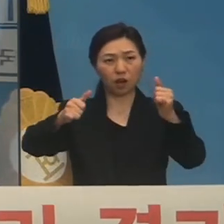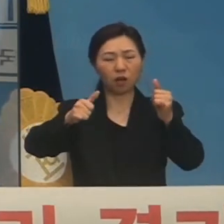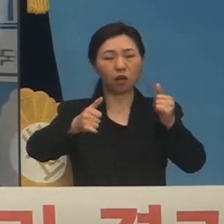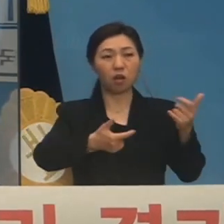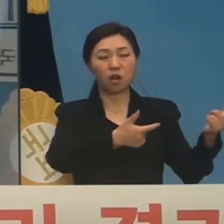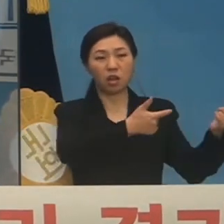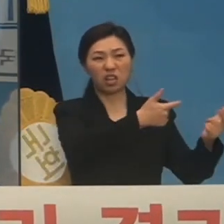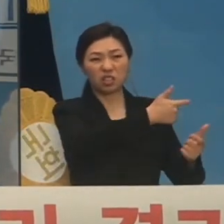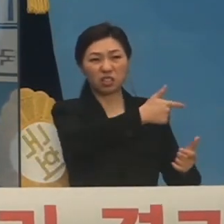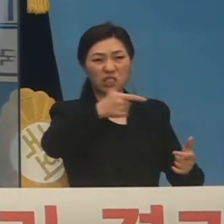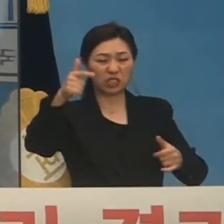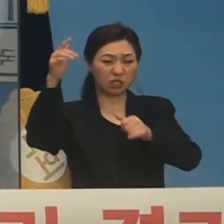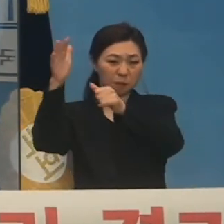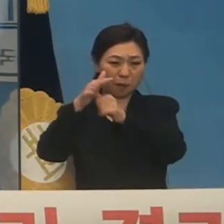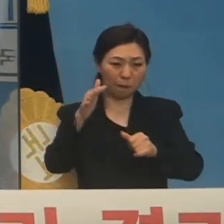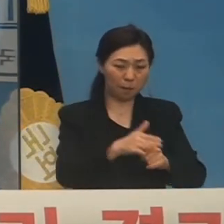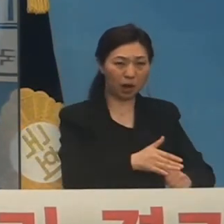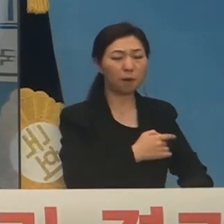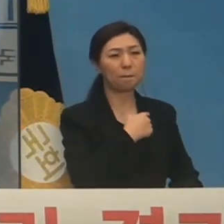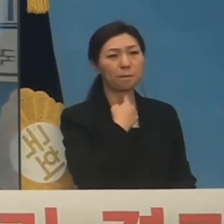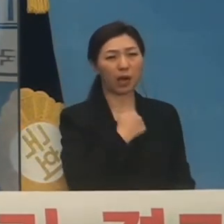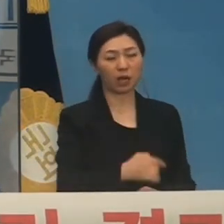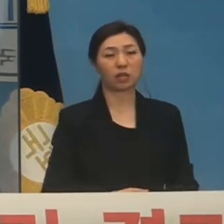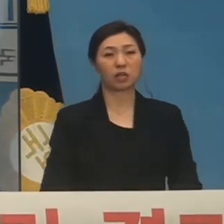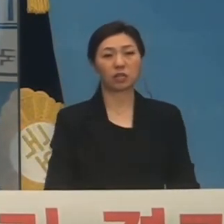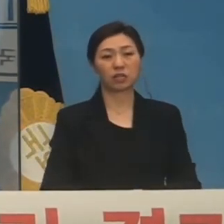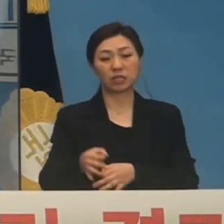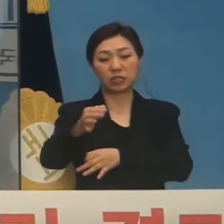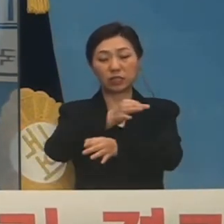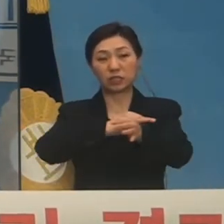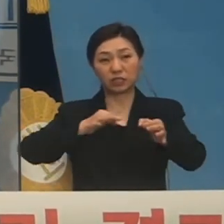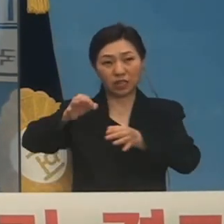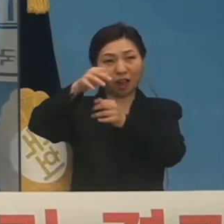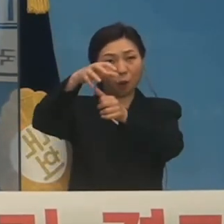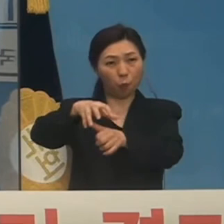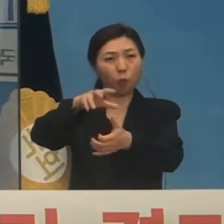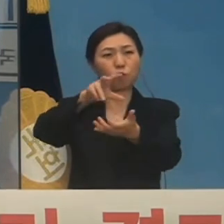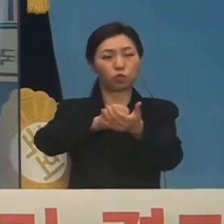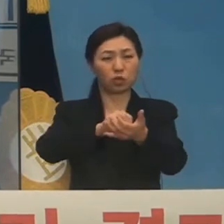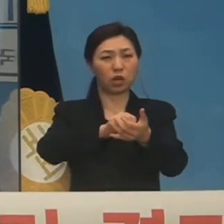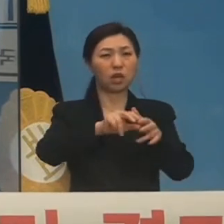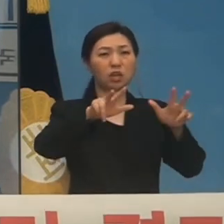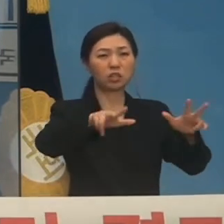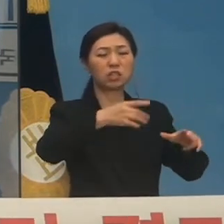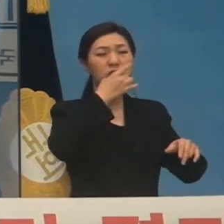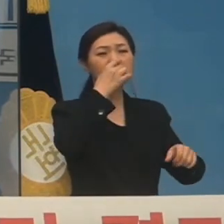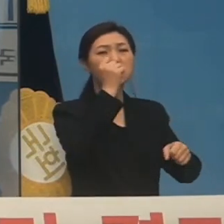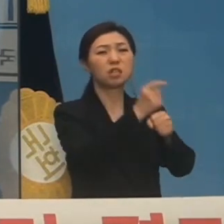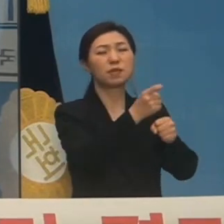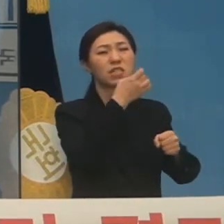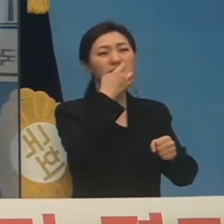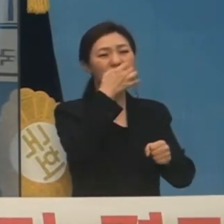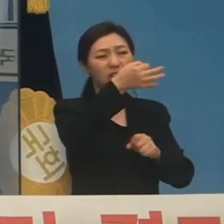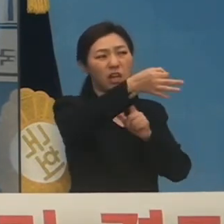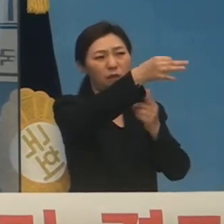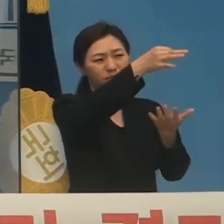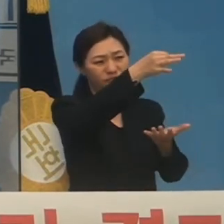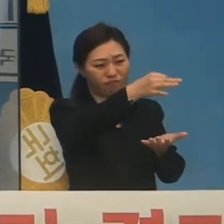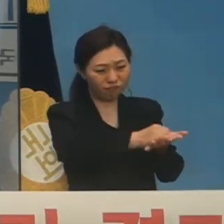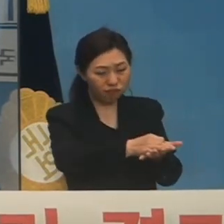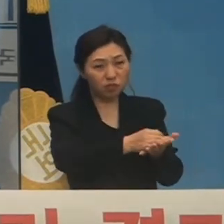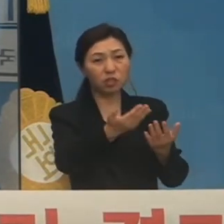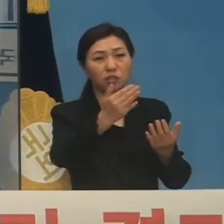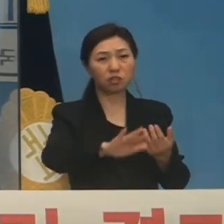유찰이라는 딱지를 받게 되었습니다. 시장 격리가 늦어 이미 쌀값이 많이 떨어졌는데 난생 처음